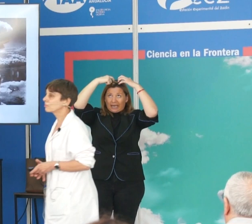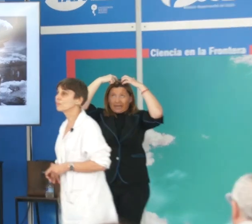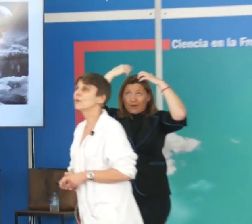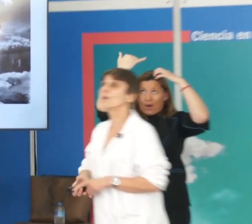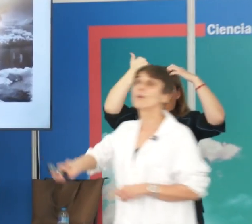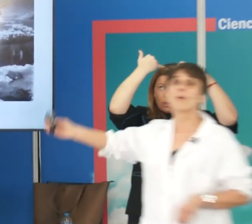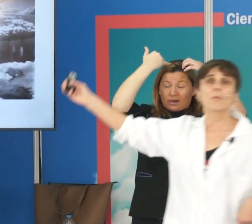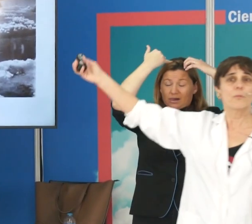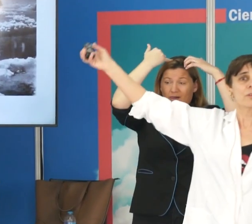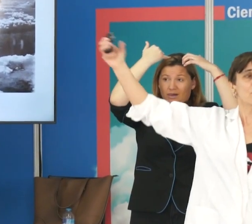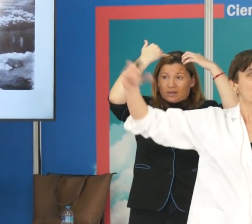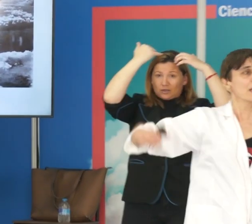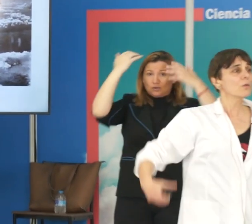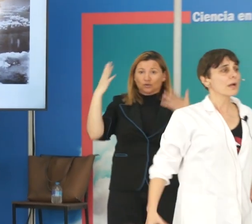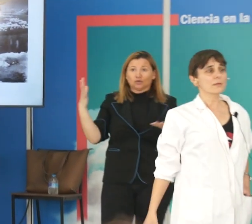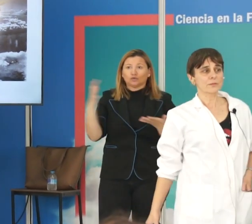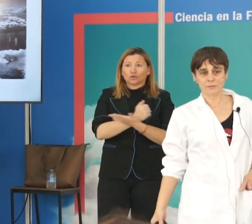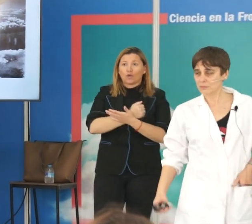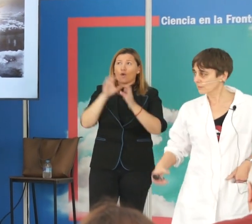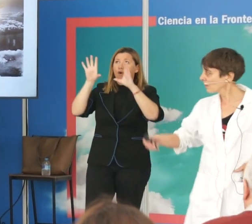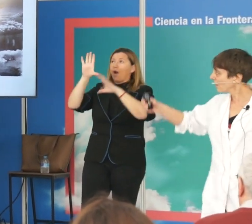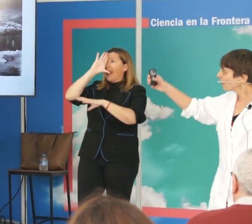hayamos puesto un pie en la luna,